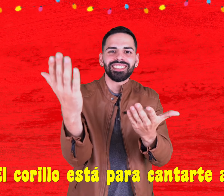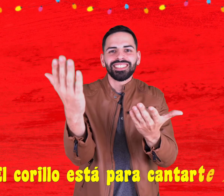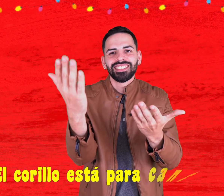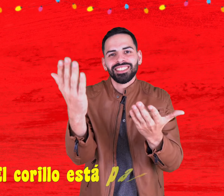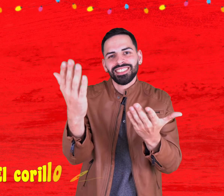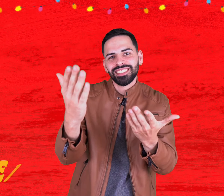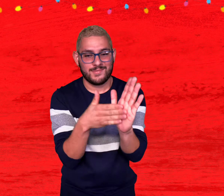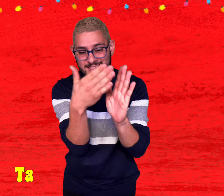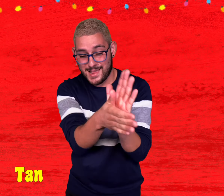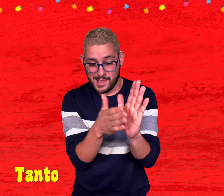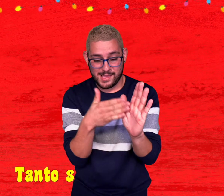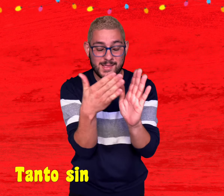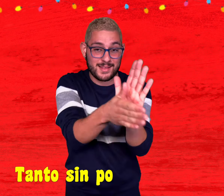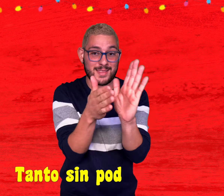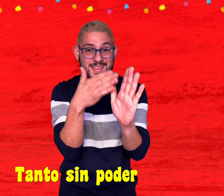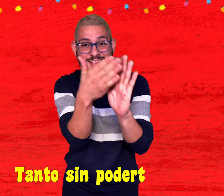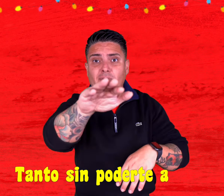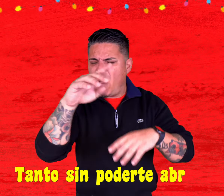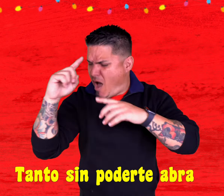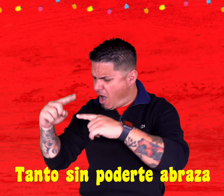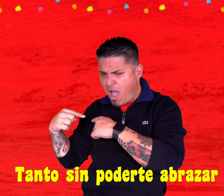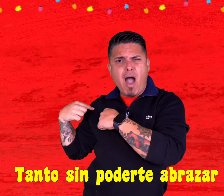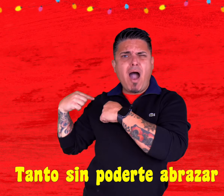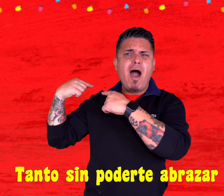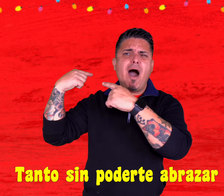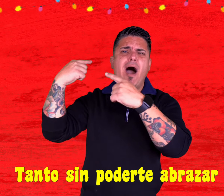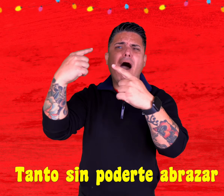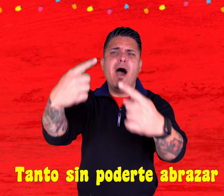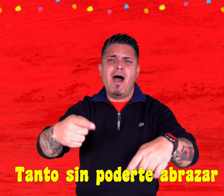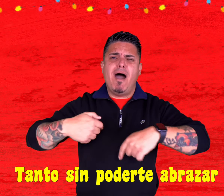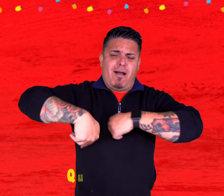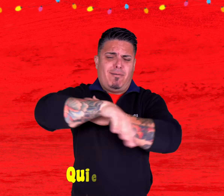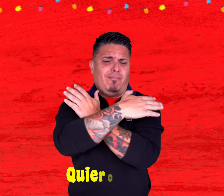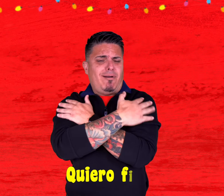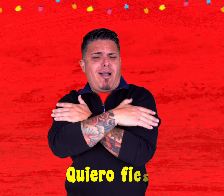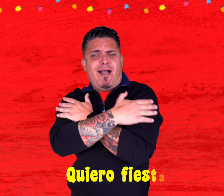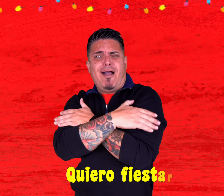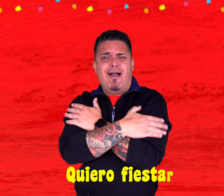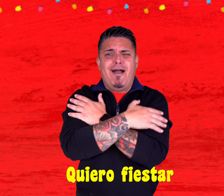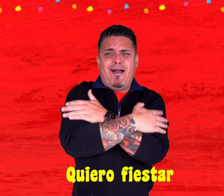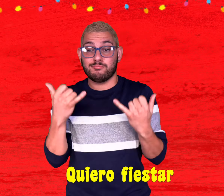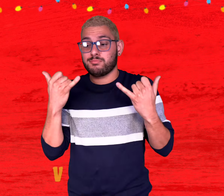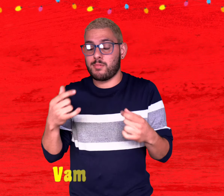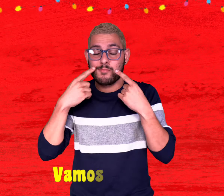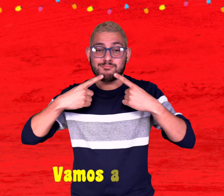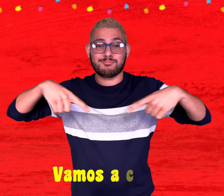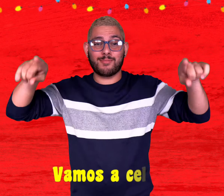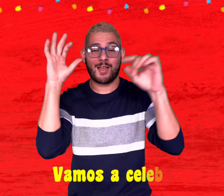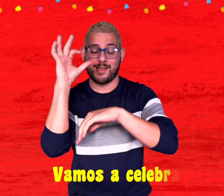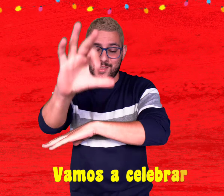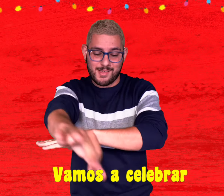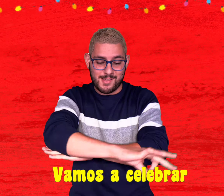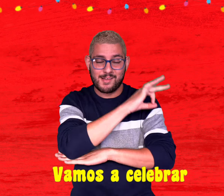¡Un cuero y te lechón! La palabra. Tanto sin poderte abrazar, quiero fiesta,